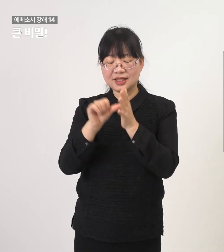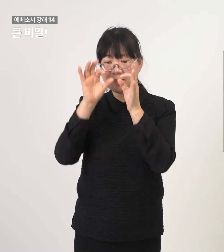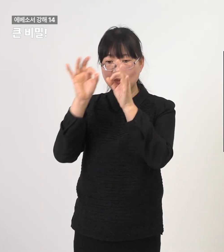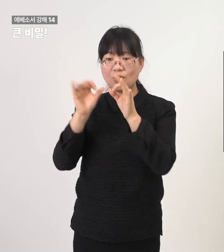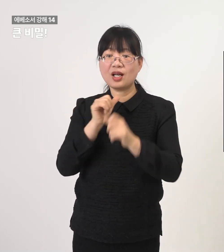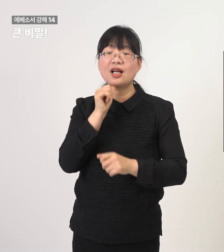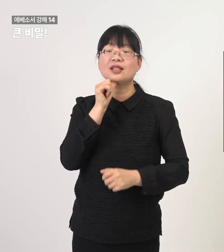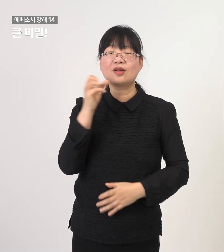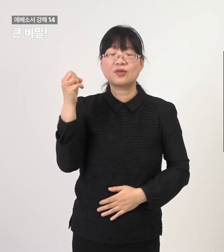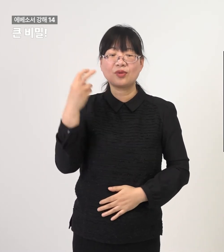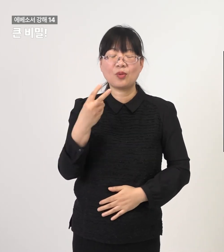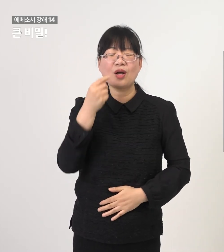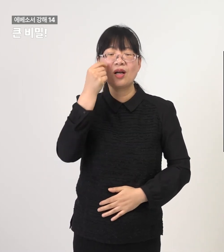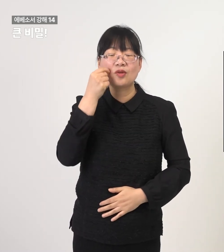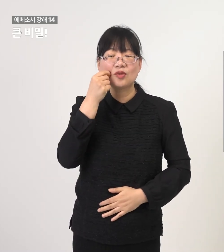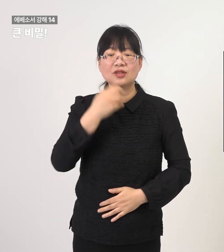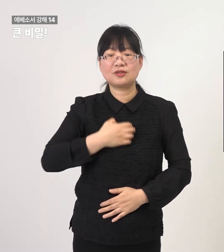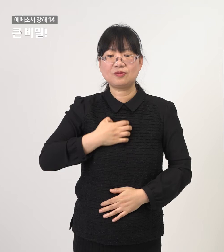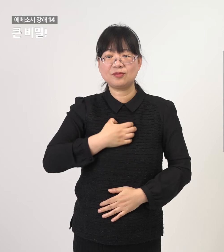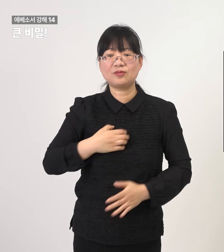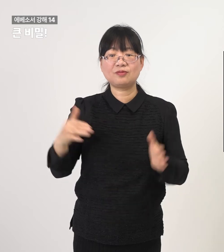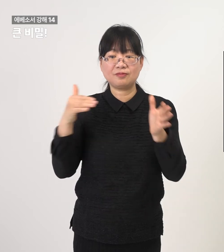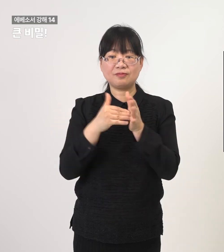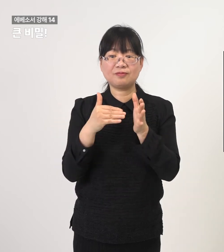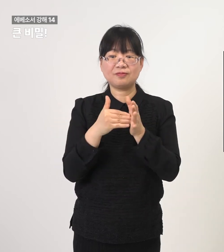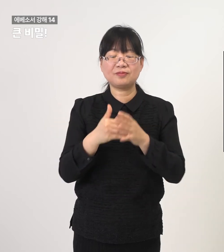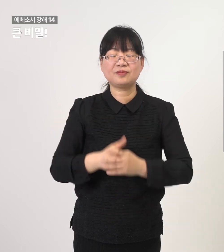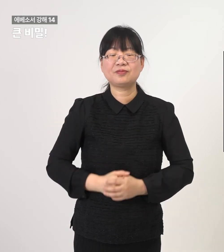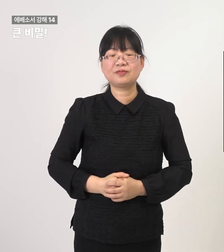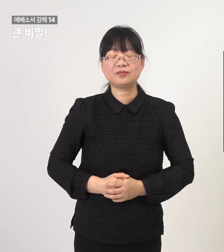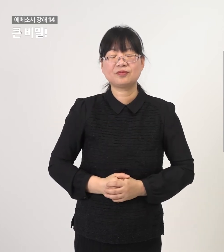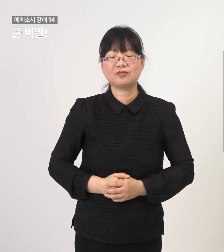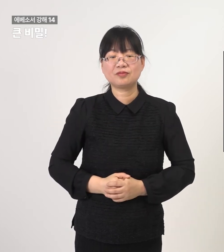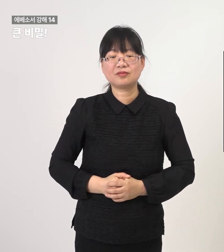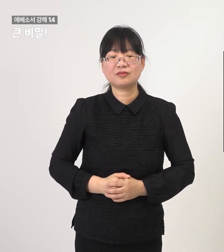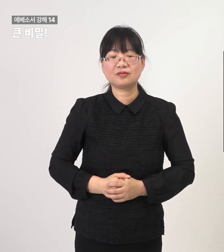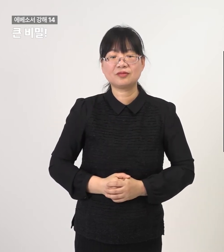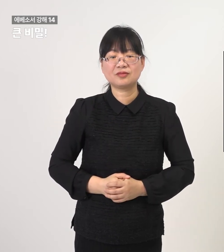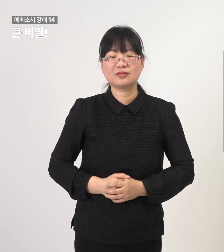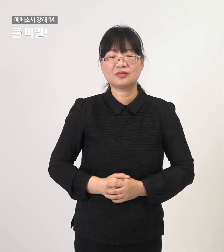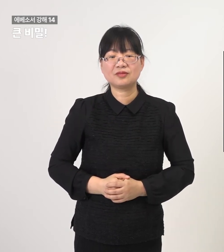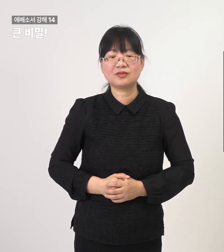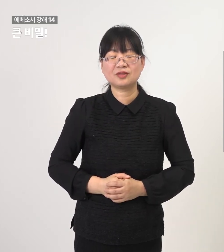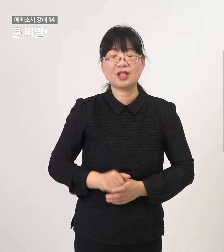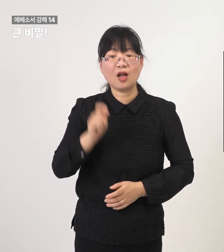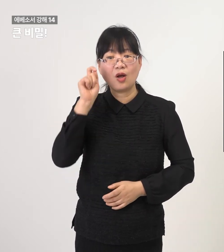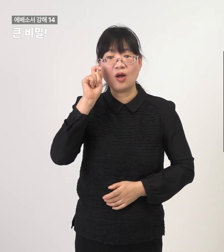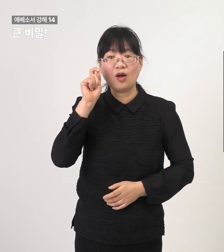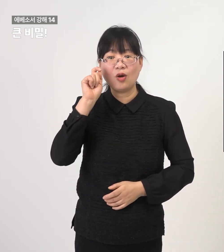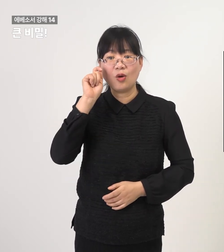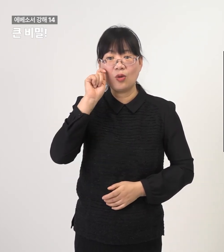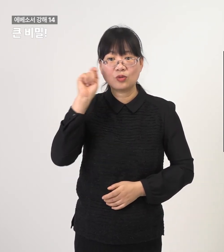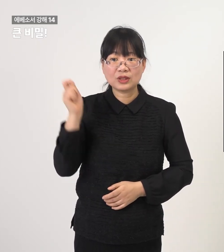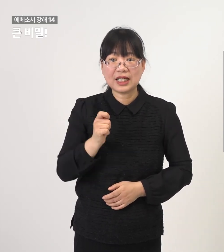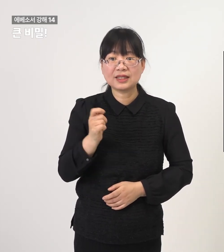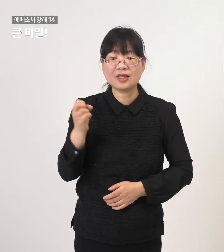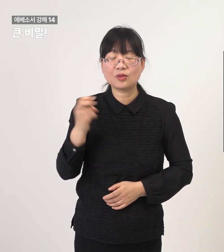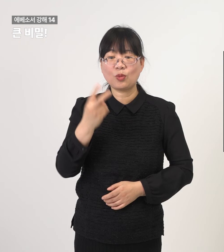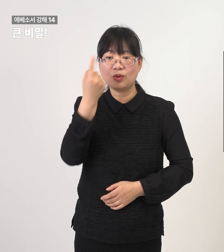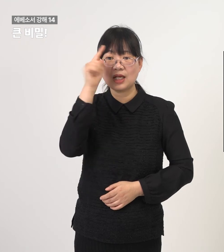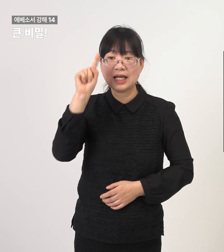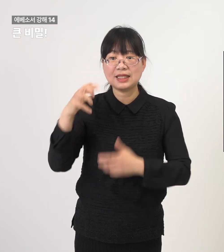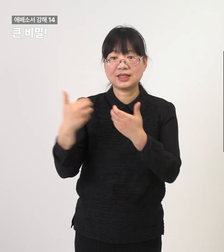가난하고 슬픈 거죠. 우크라이나하고 러시아가 탁